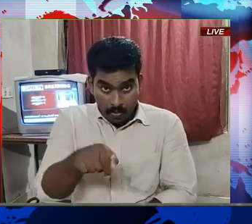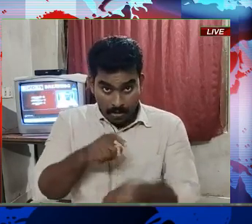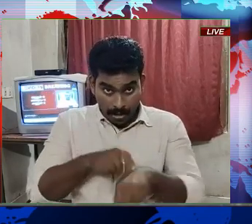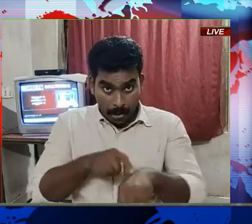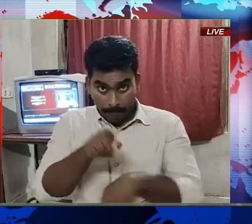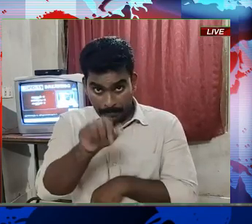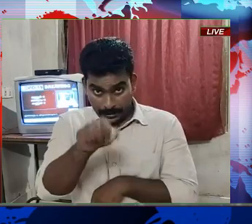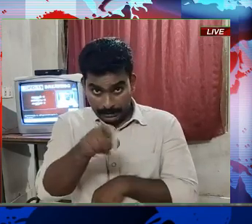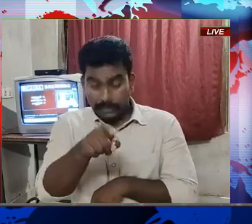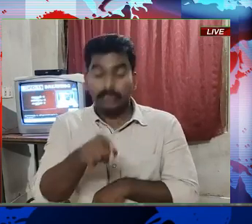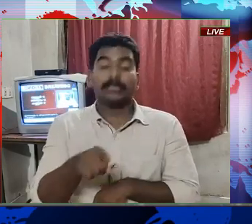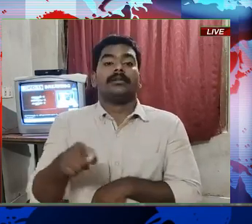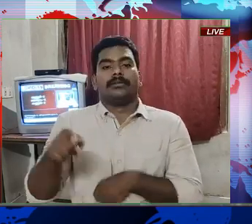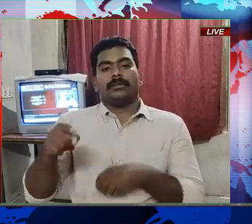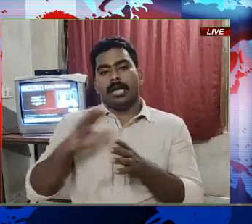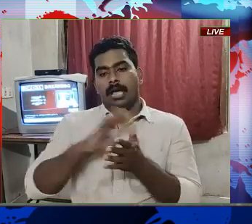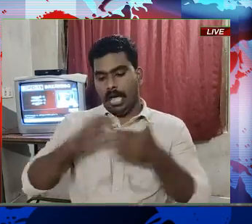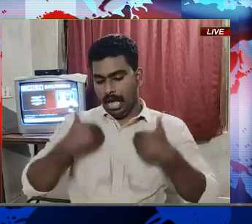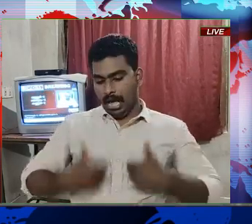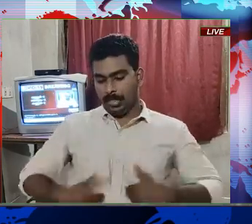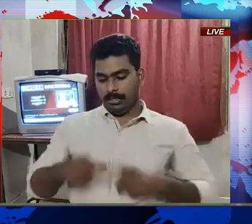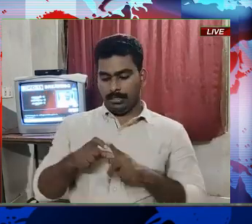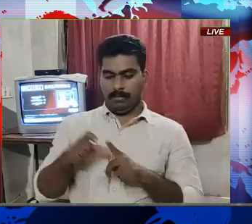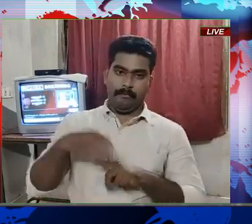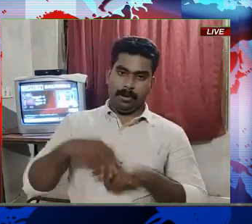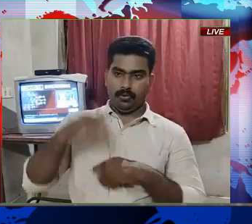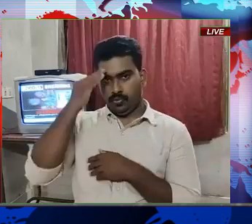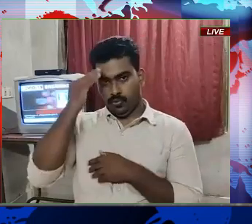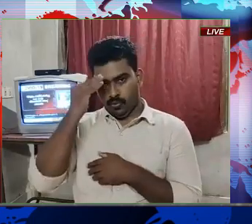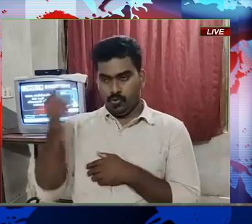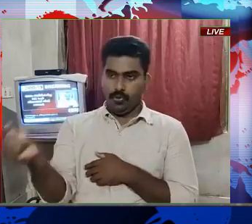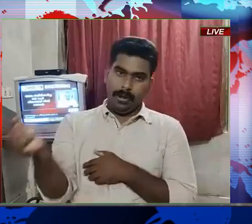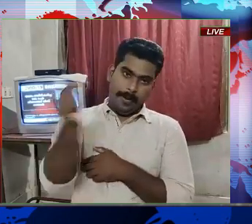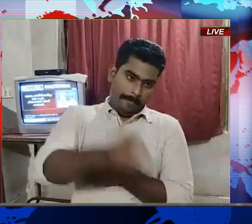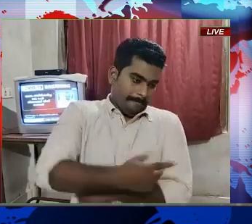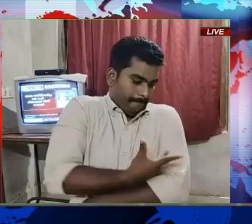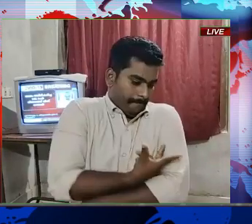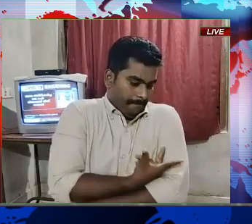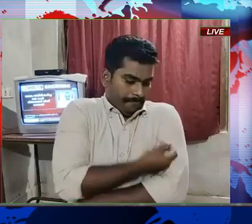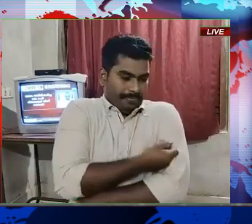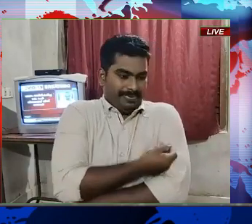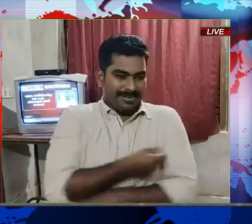വർഗീയ വിളവെടുപ്പ് നടത്താൻ ആരും തുനിഞ്ഞിറങ്ങേണ്ടതില്ല.